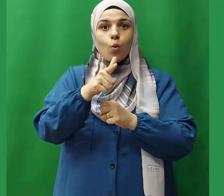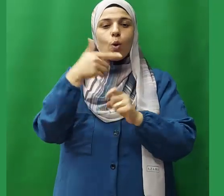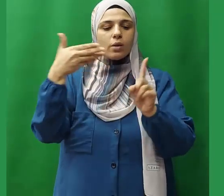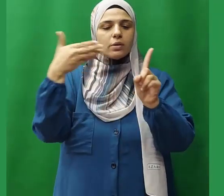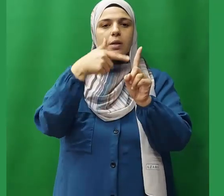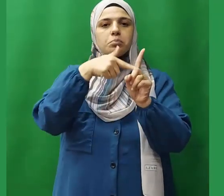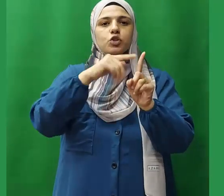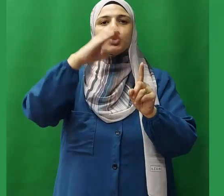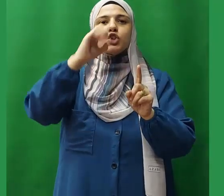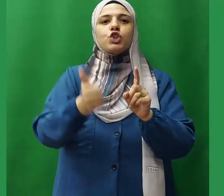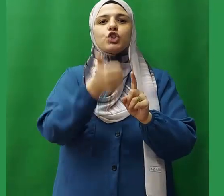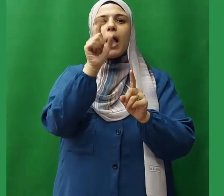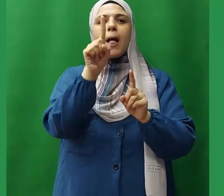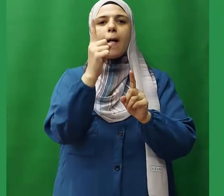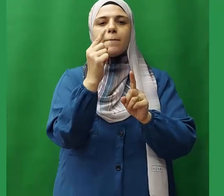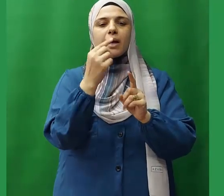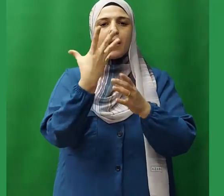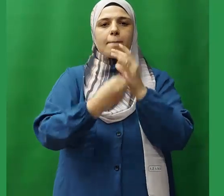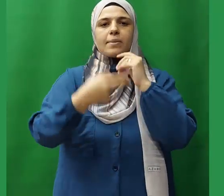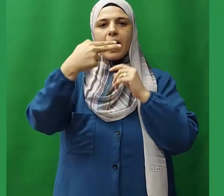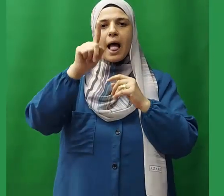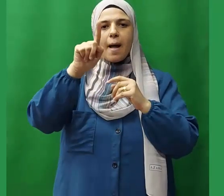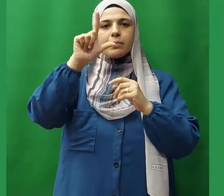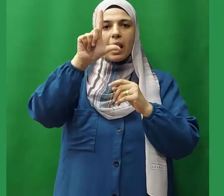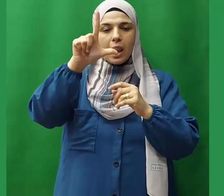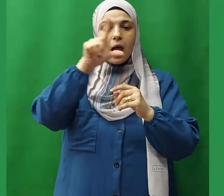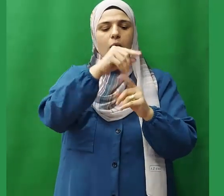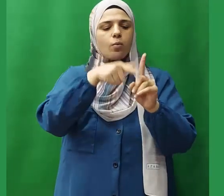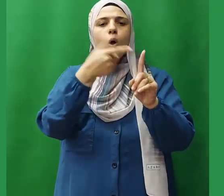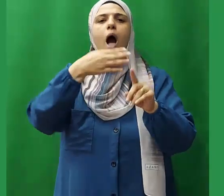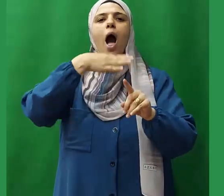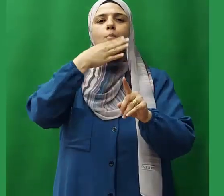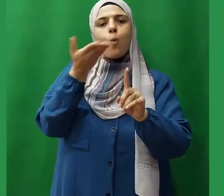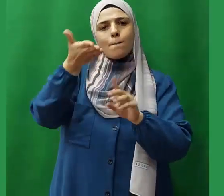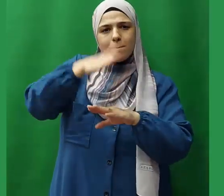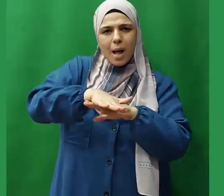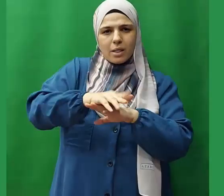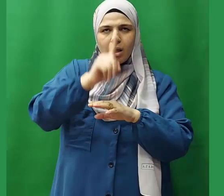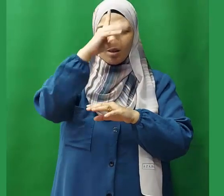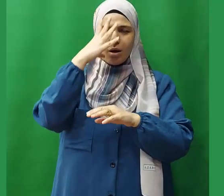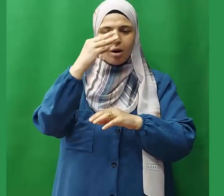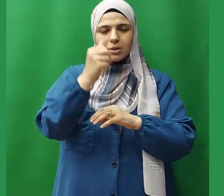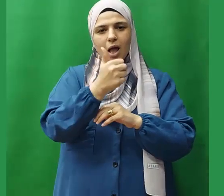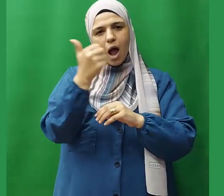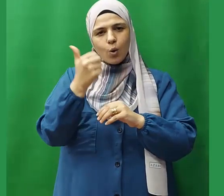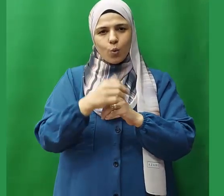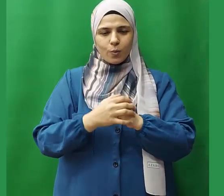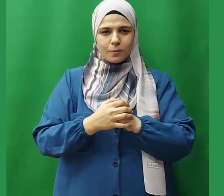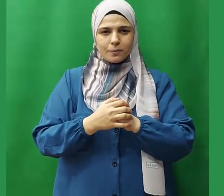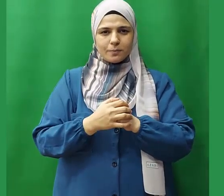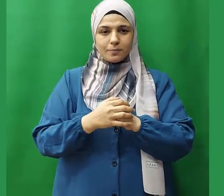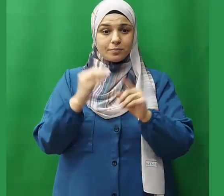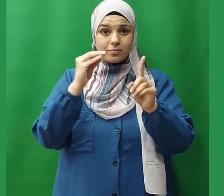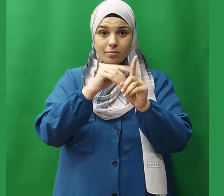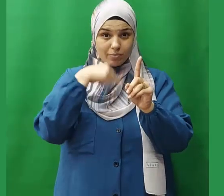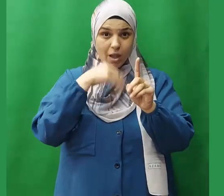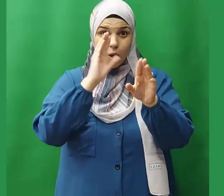لجابر بن عبد الله رضي الله عنهما حينما استشهد والده رضي الله عنه